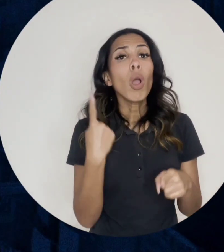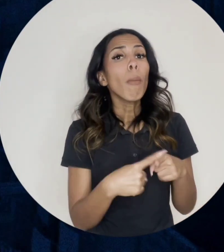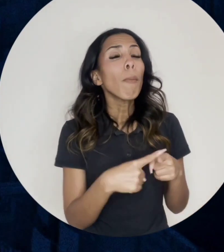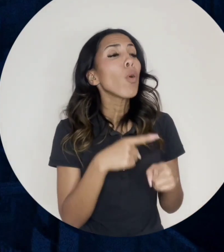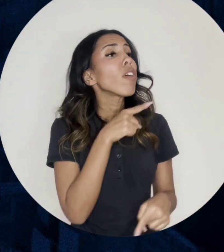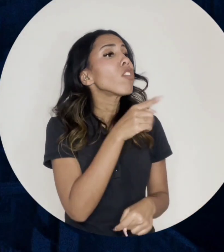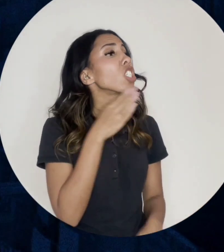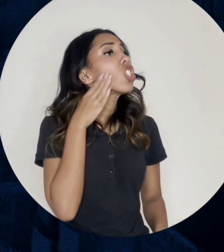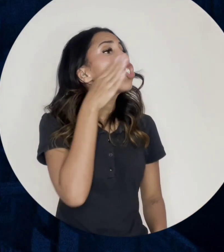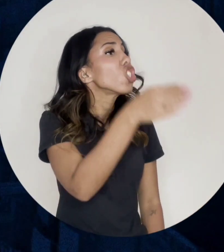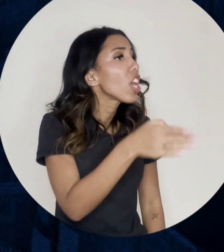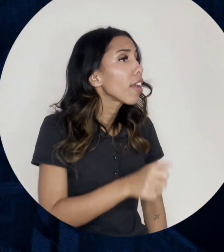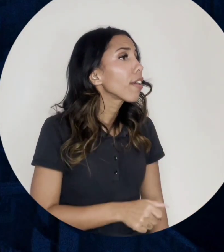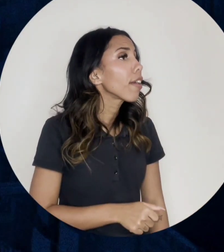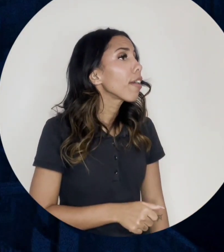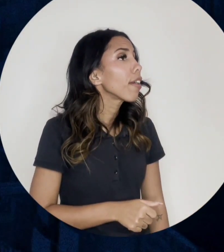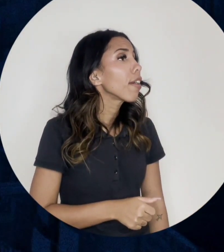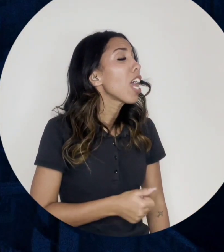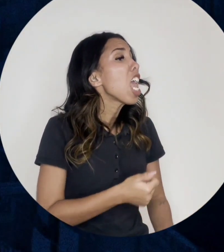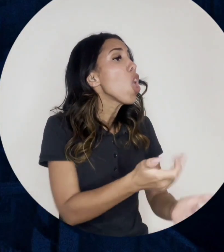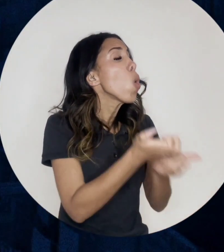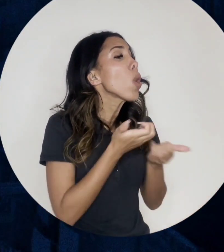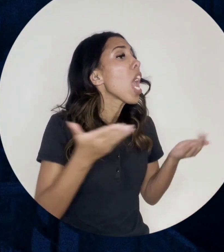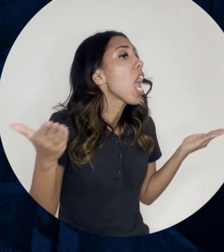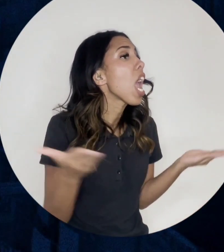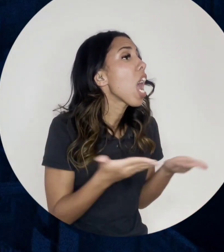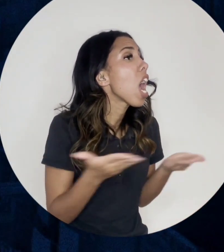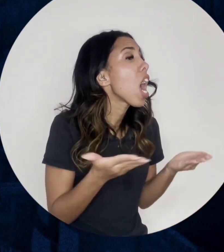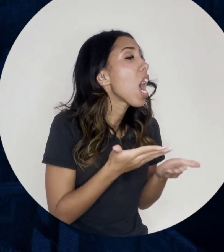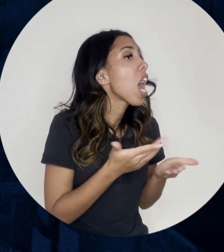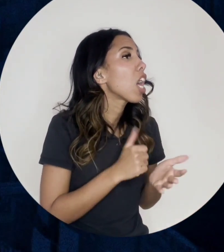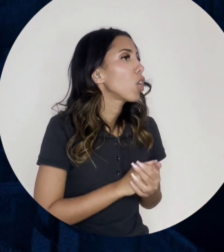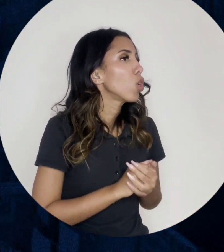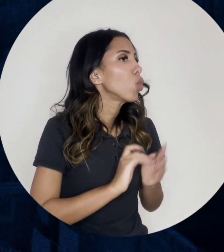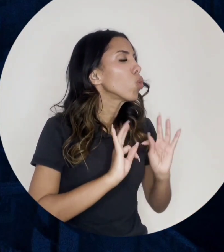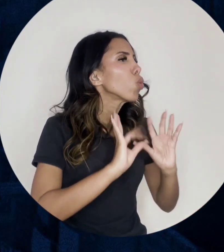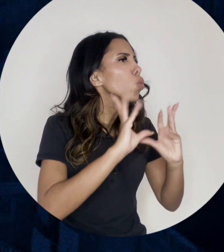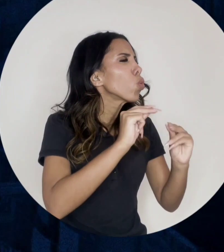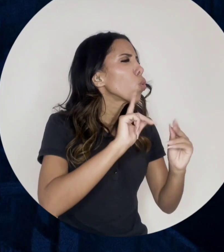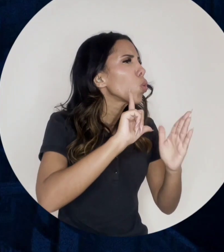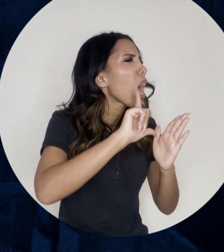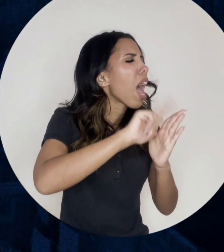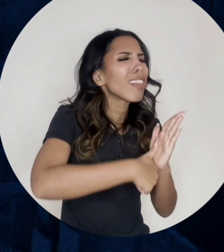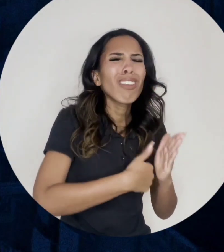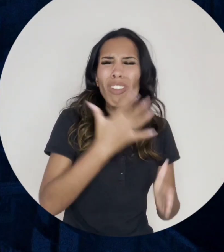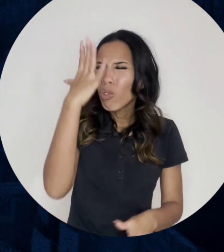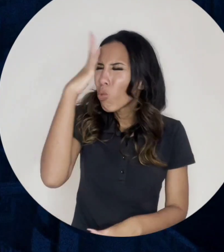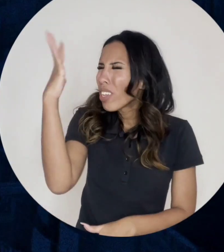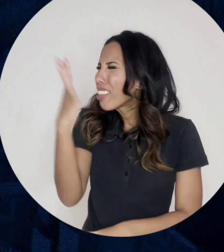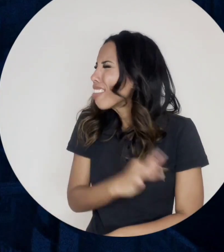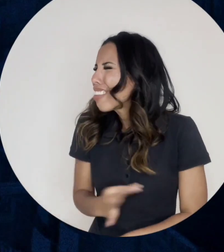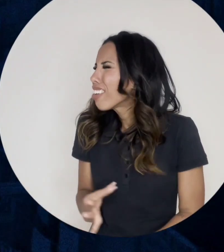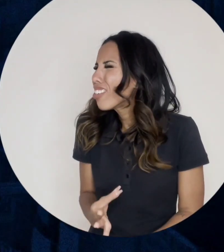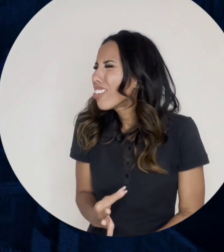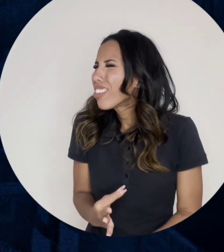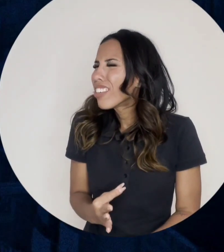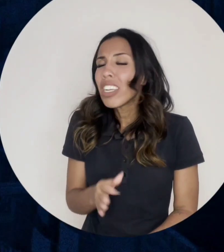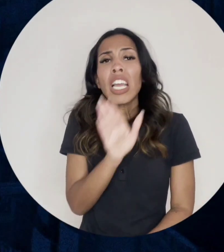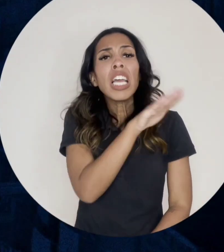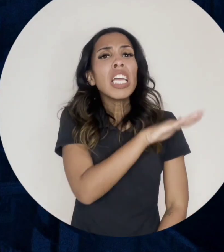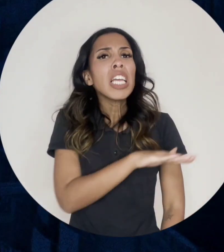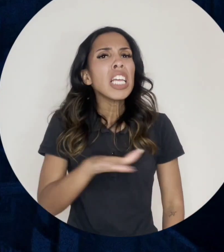chega lá e fala, eu quero agora os atrasados. Eu falei, eu não entendi. Ela falou, criança